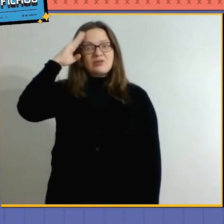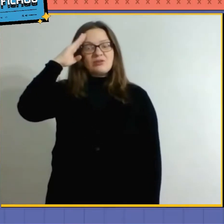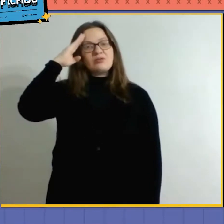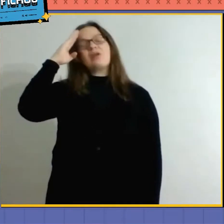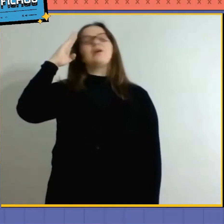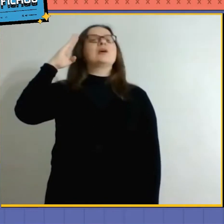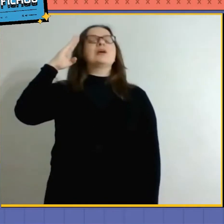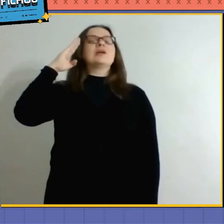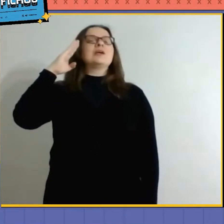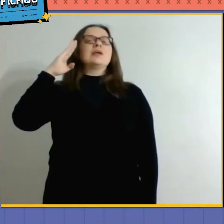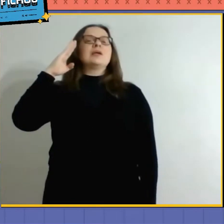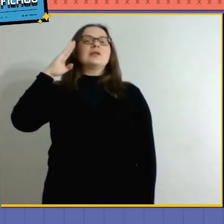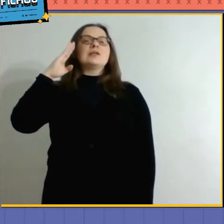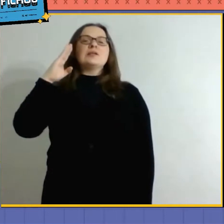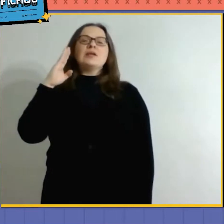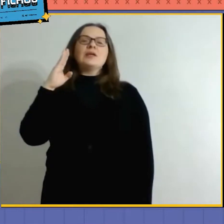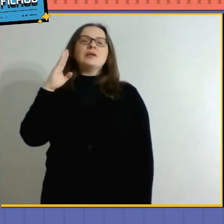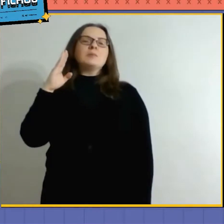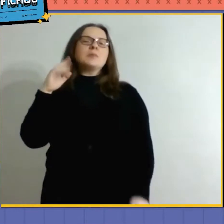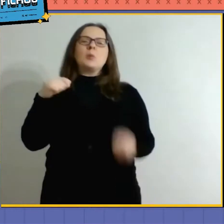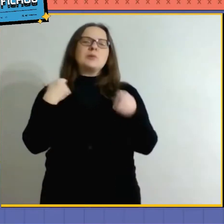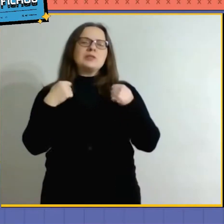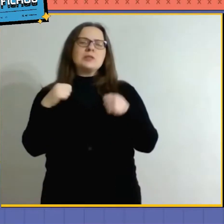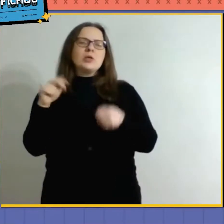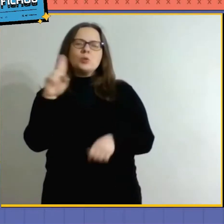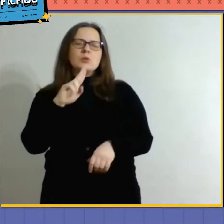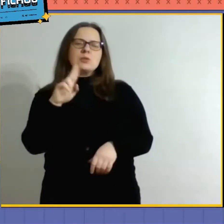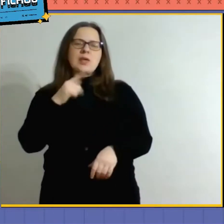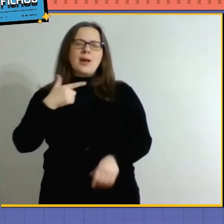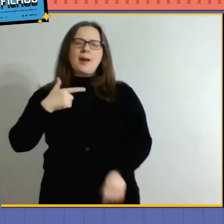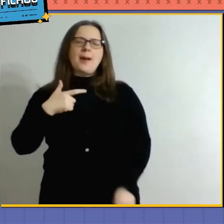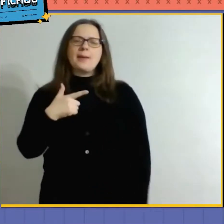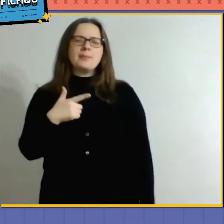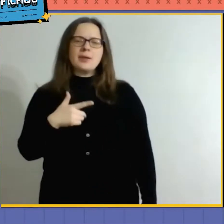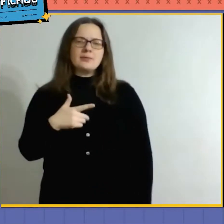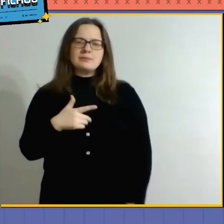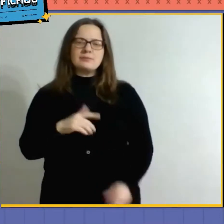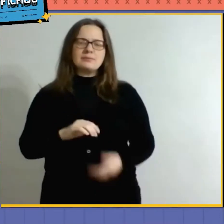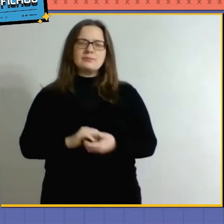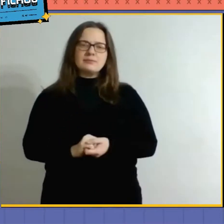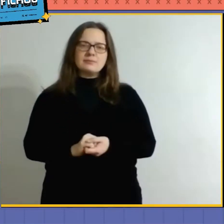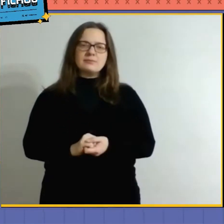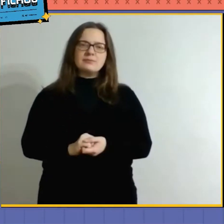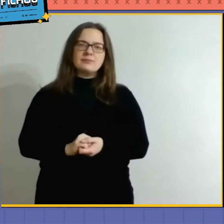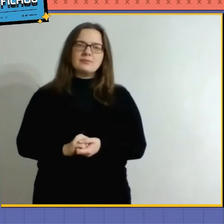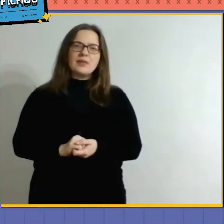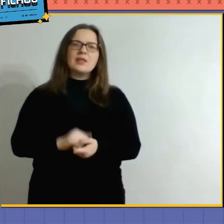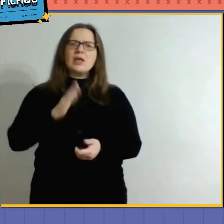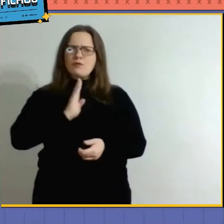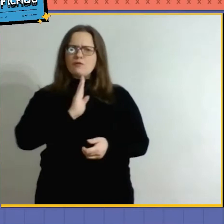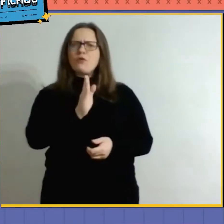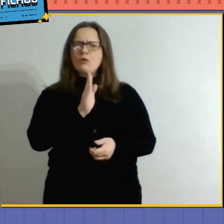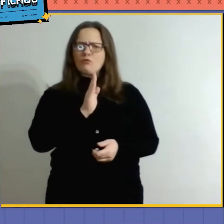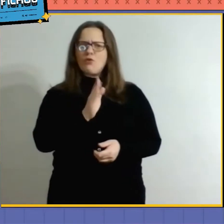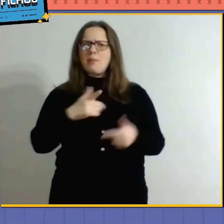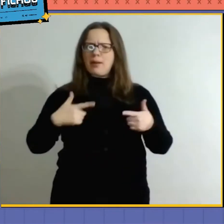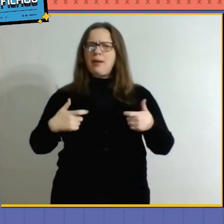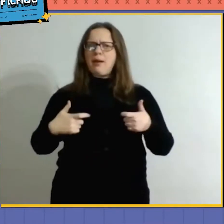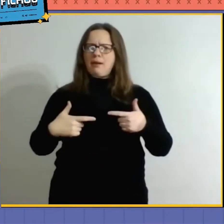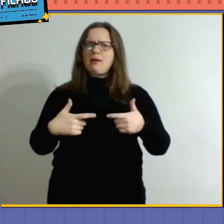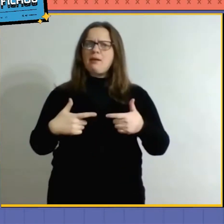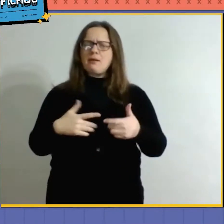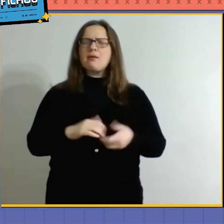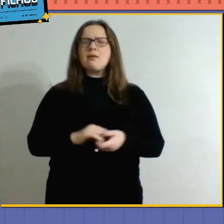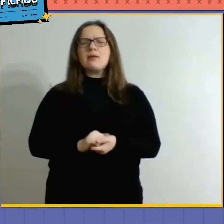então ele foi para frente de combate mas ele era um não-combatente e assim ele vai para guerra e ele